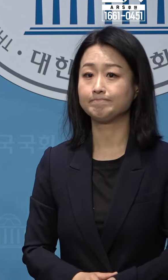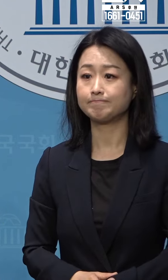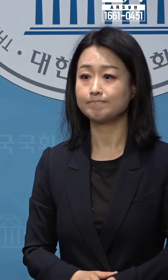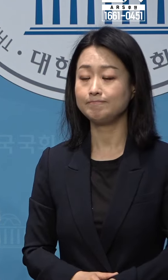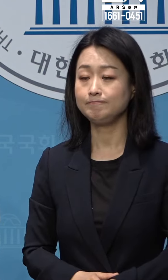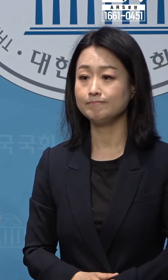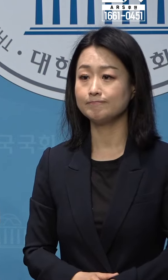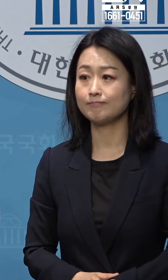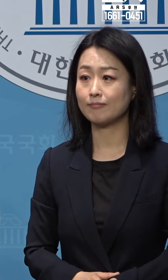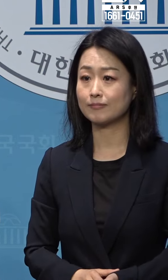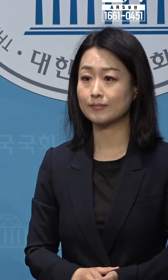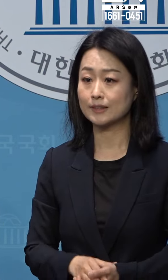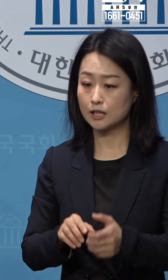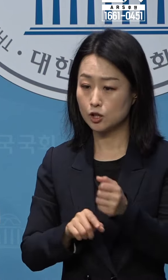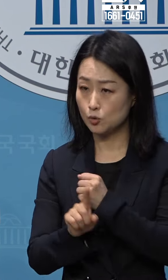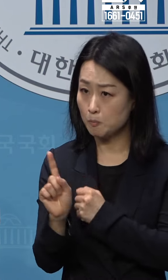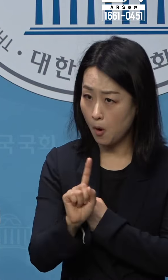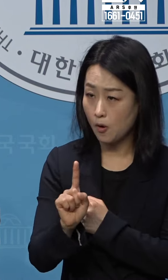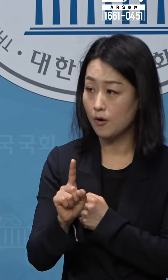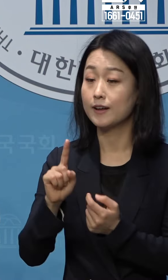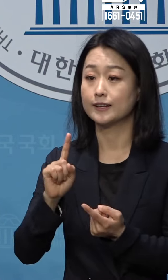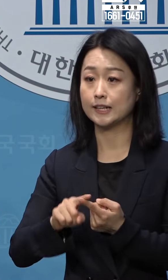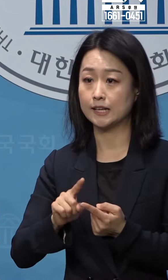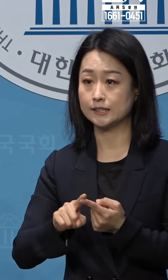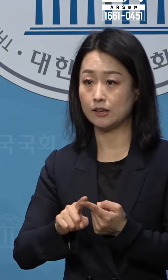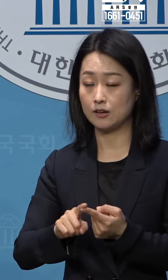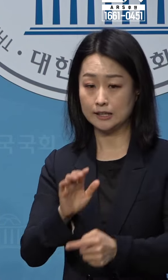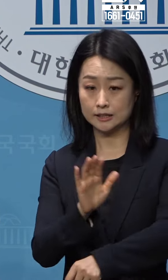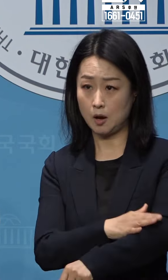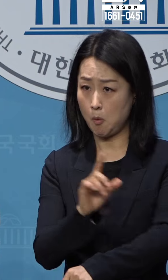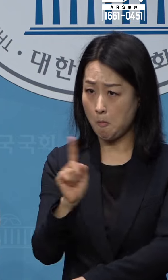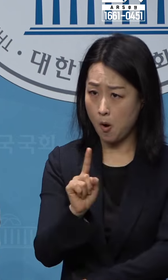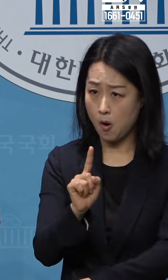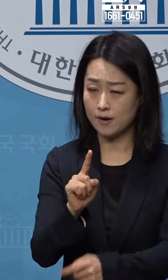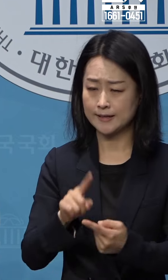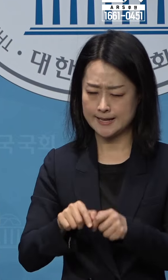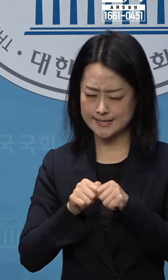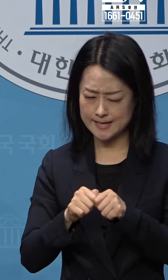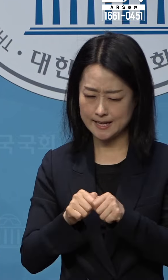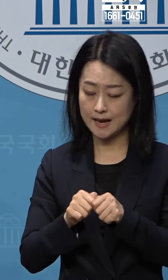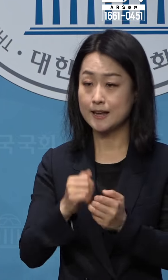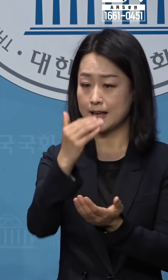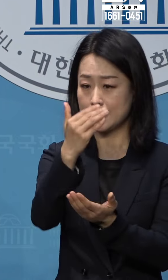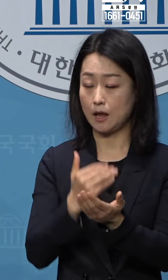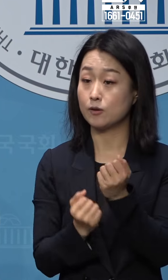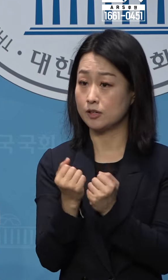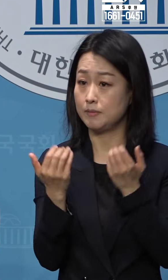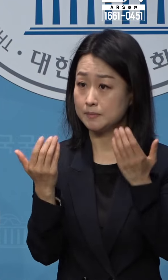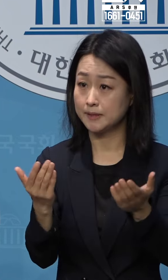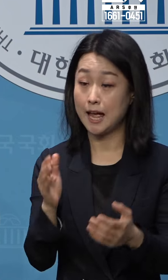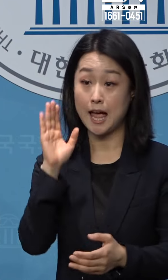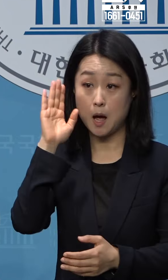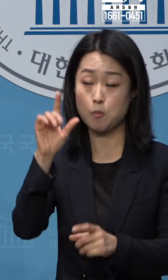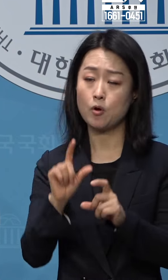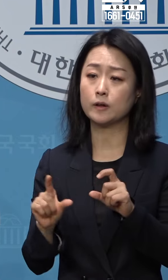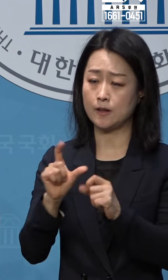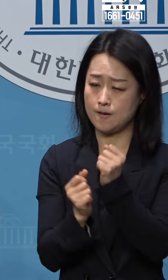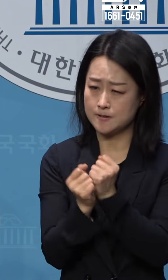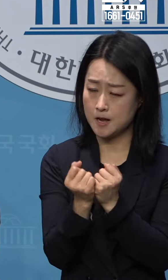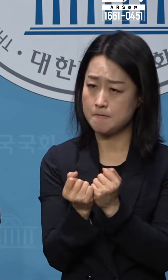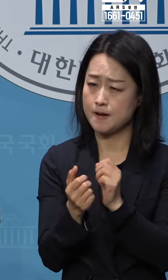왜 근거가 무엇인지 왜 이게 잘못됐는지를 하나하나 밝혔는데요 앞으로도이 작업을 계속해